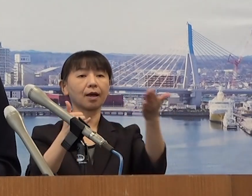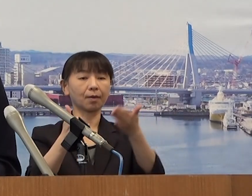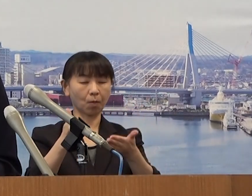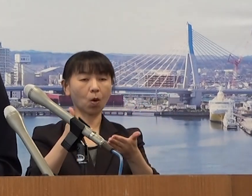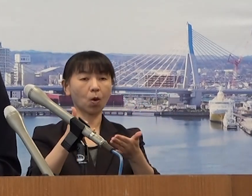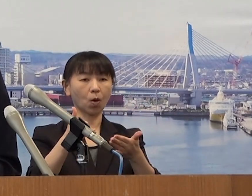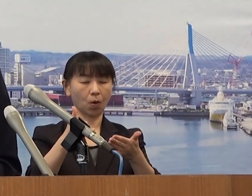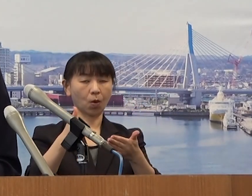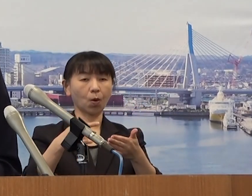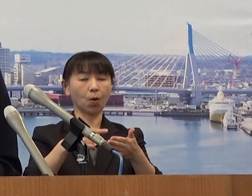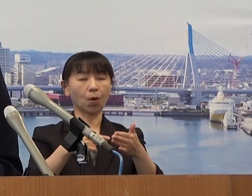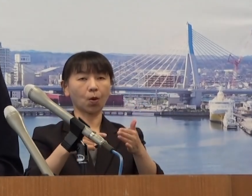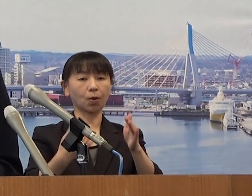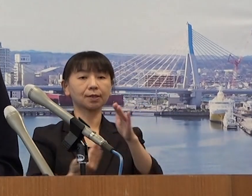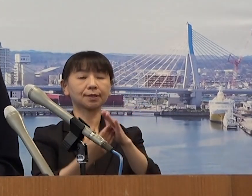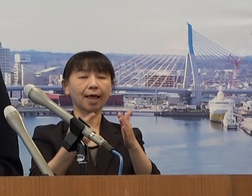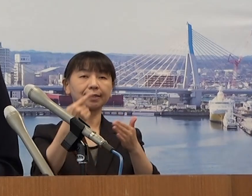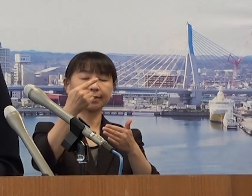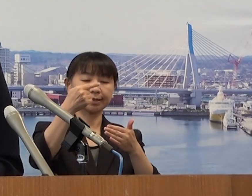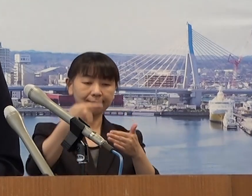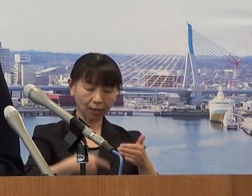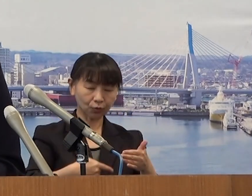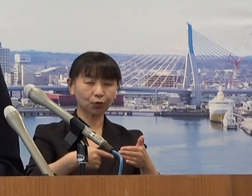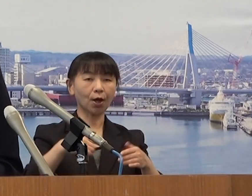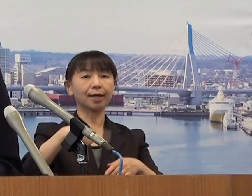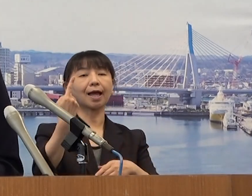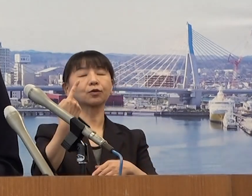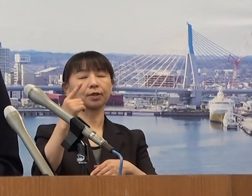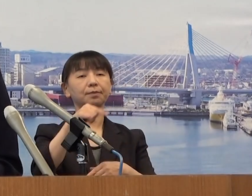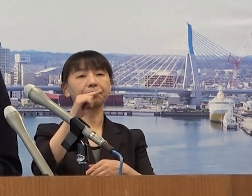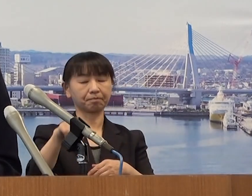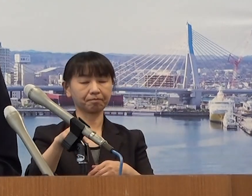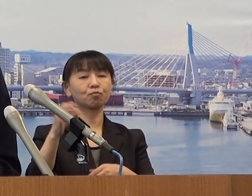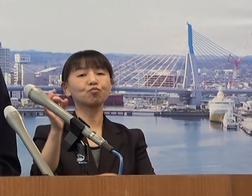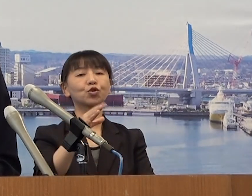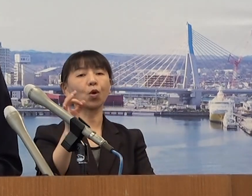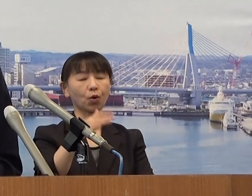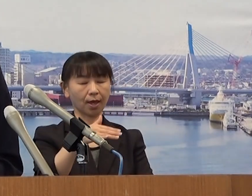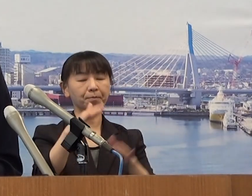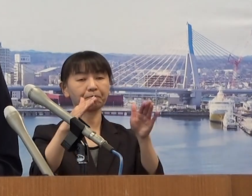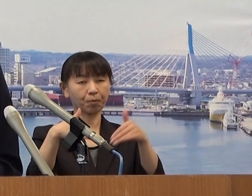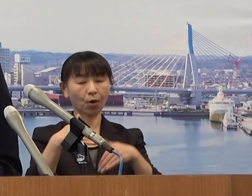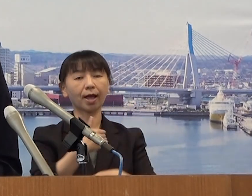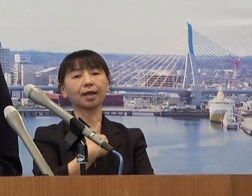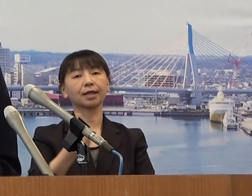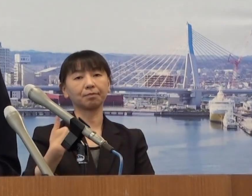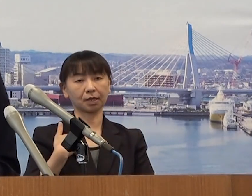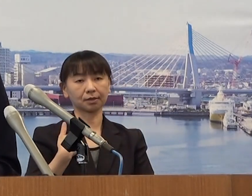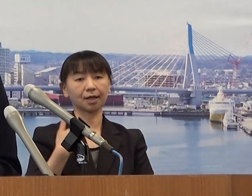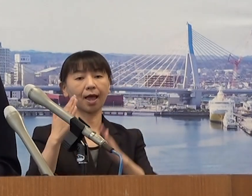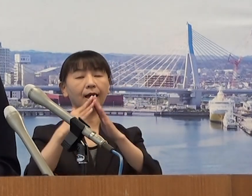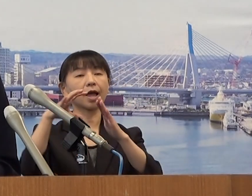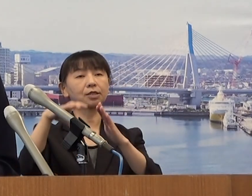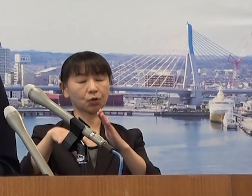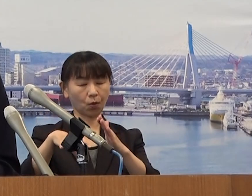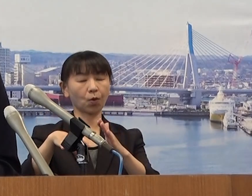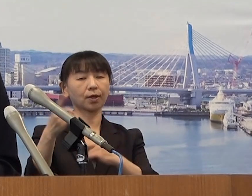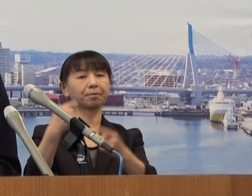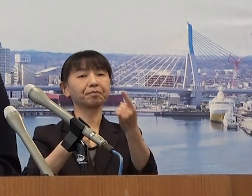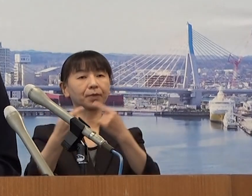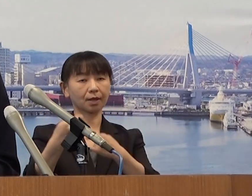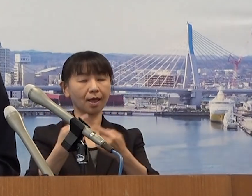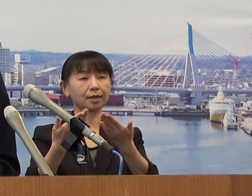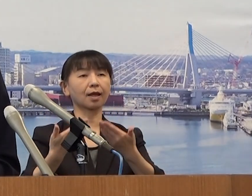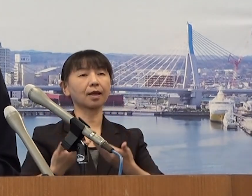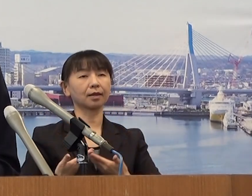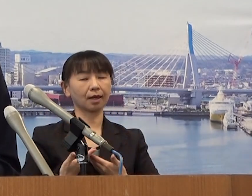着100名様まで入場できます。入場も無料でございますので、ぜひとも会場に足を運んでい